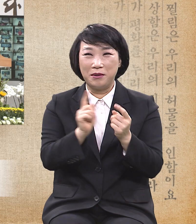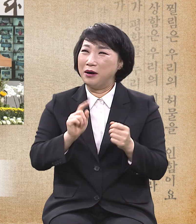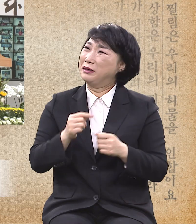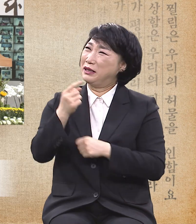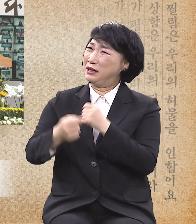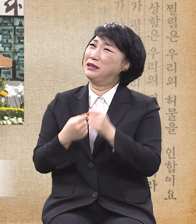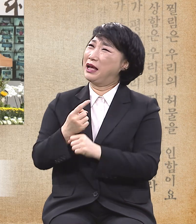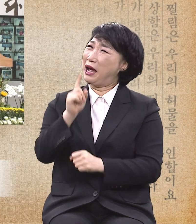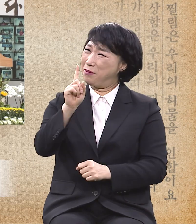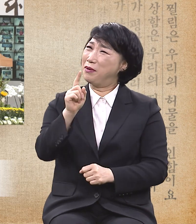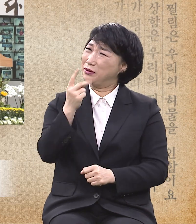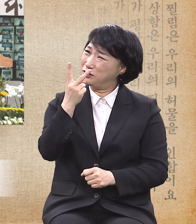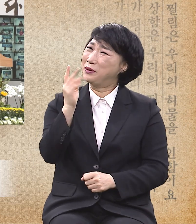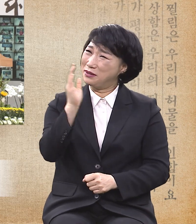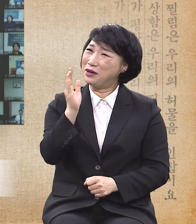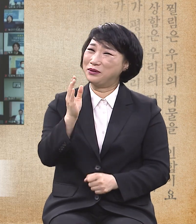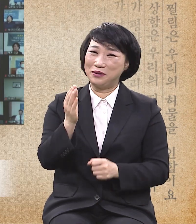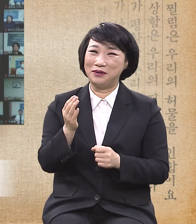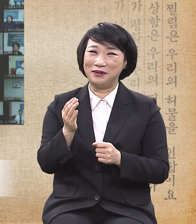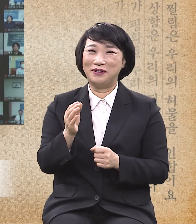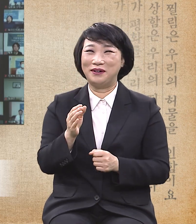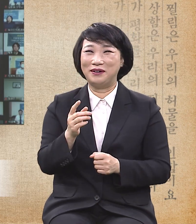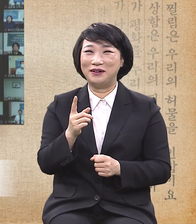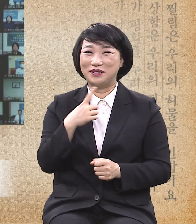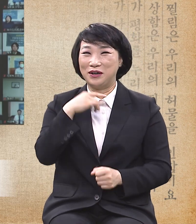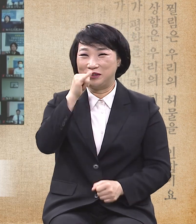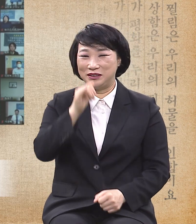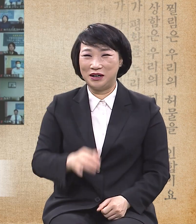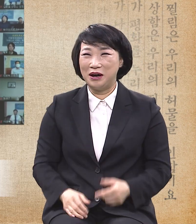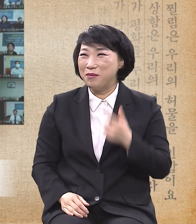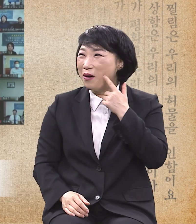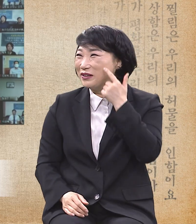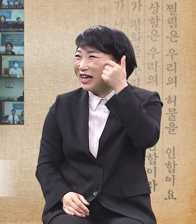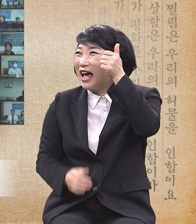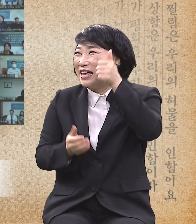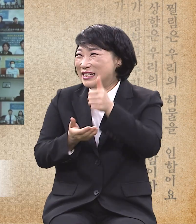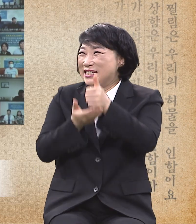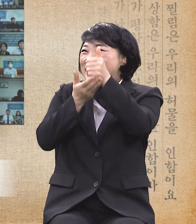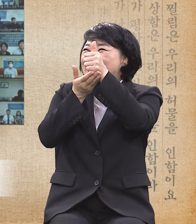1년에 한 번쯤, 두 번쯤 있는 일입니다. 목사님!